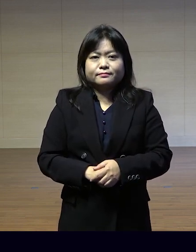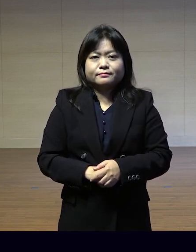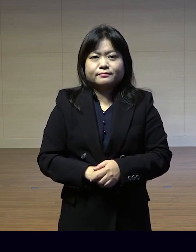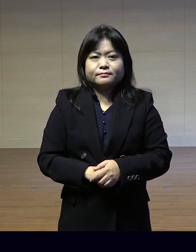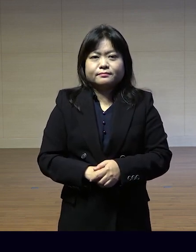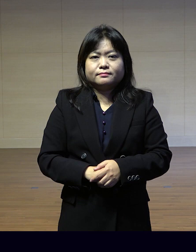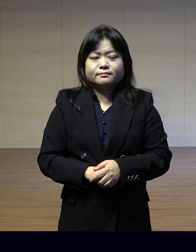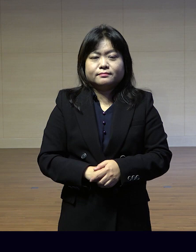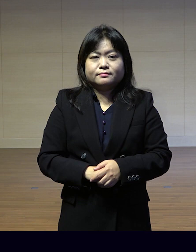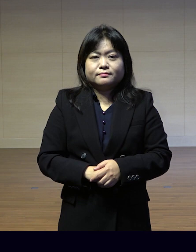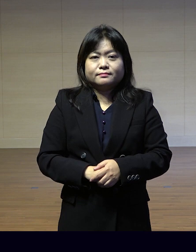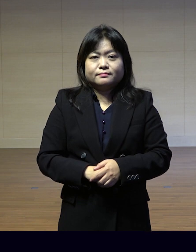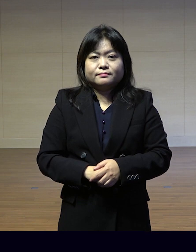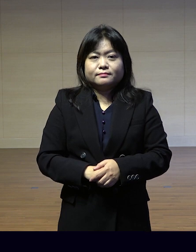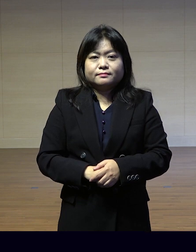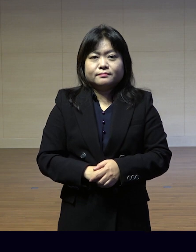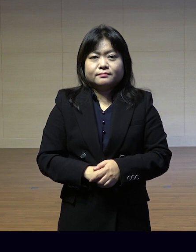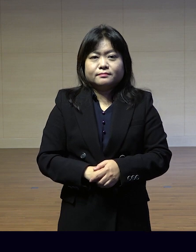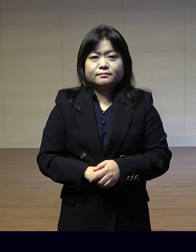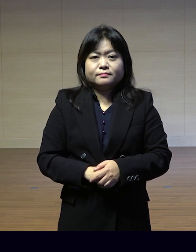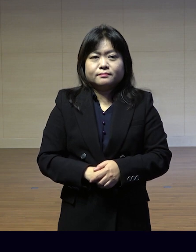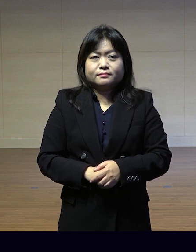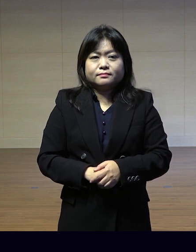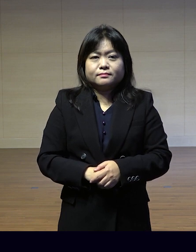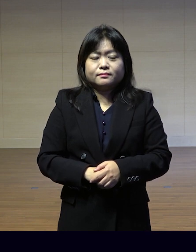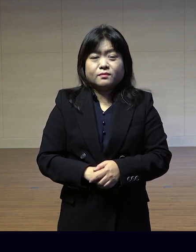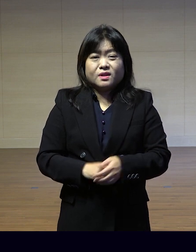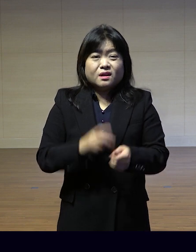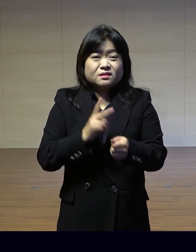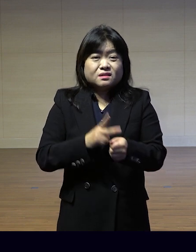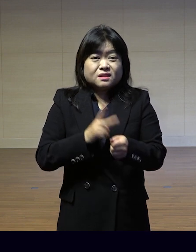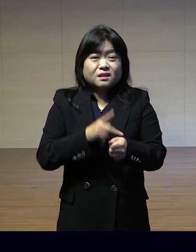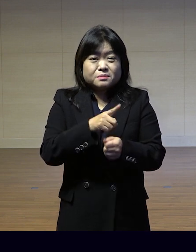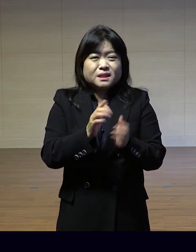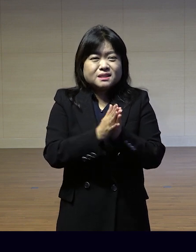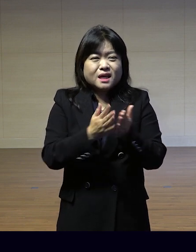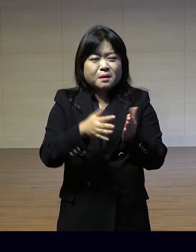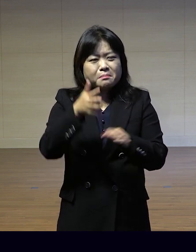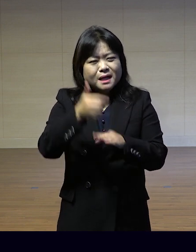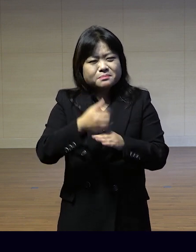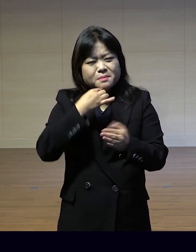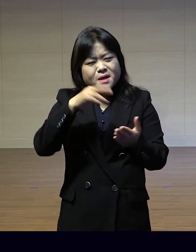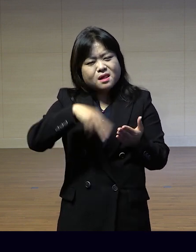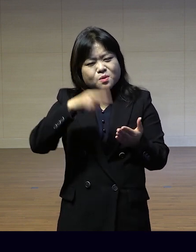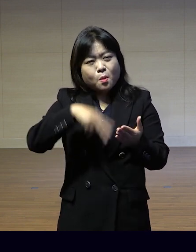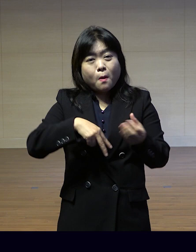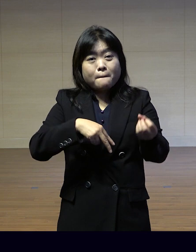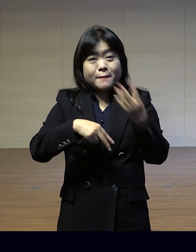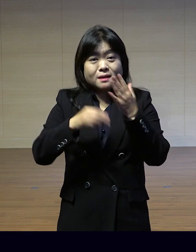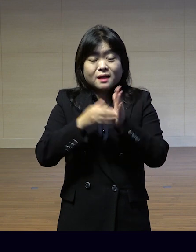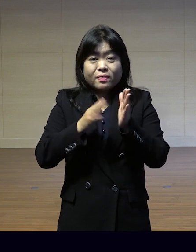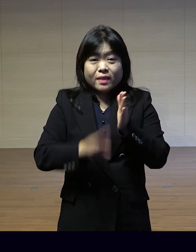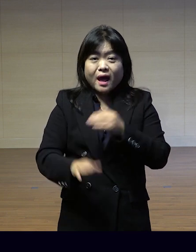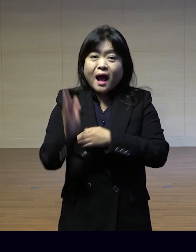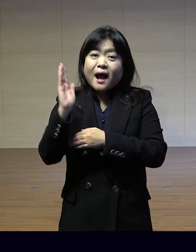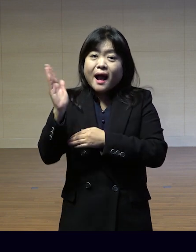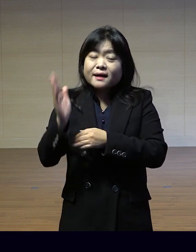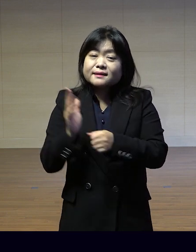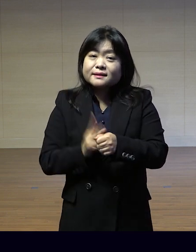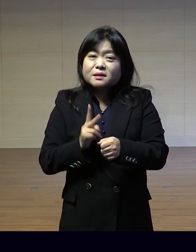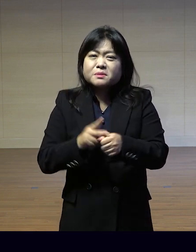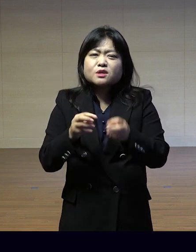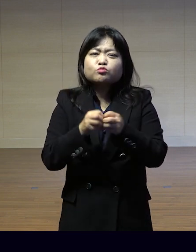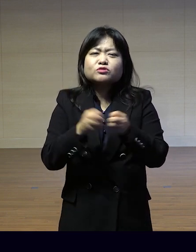그 선생님 제일 마지막 부분을 이렇게 보고 그렇게 말씀을 하셨잖아요. 여기 우리 강연자 선생님께서